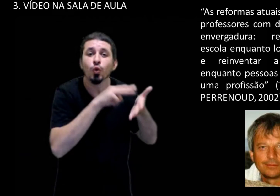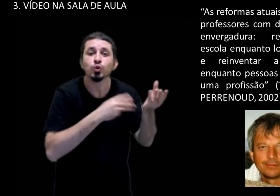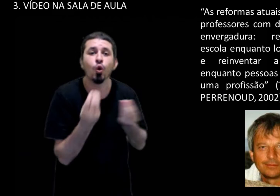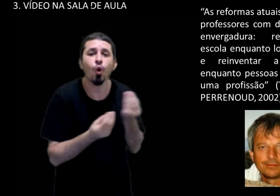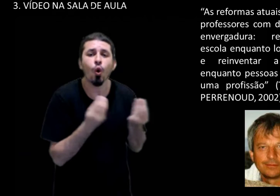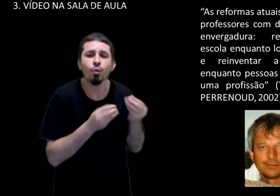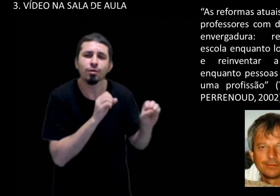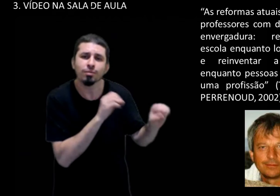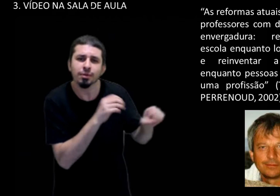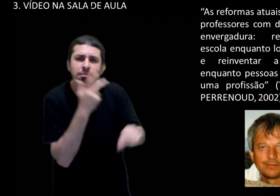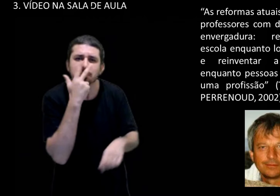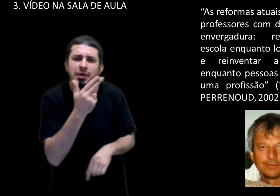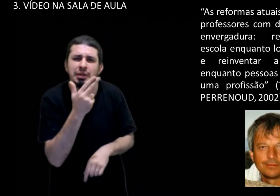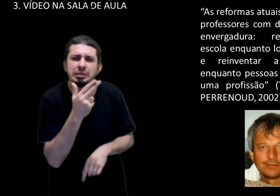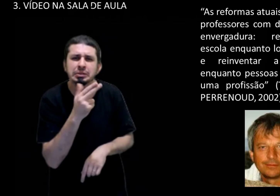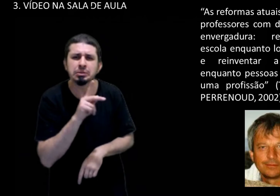rígidas, e sim propõe um